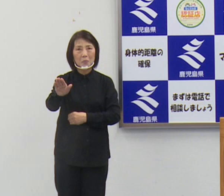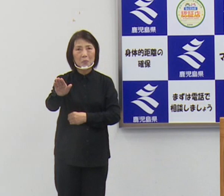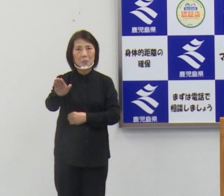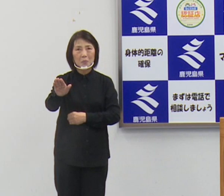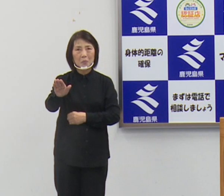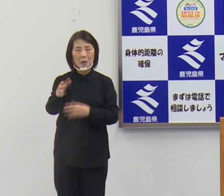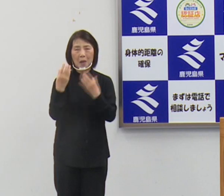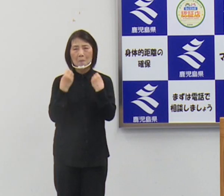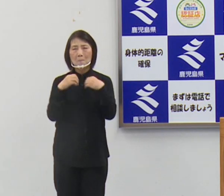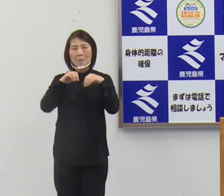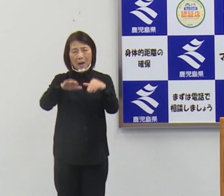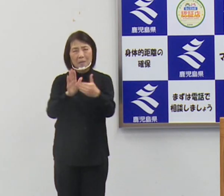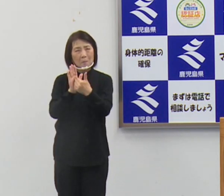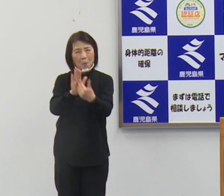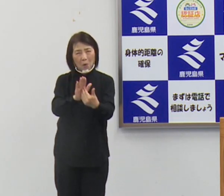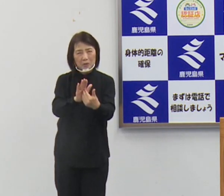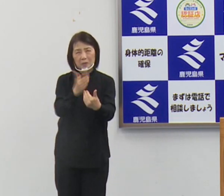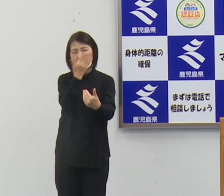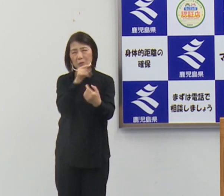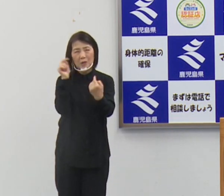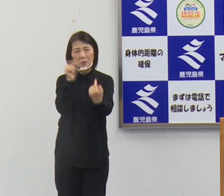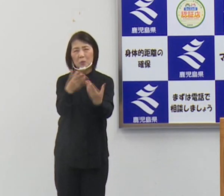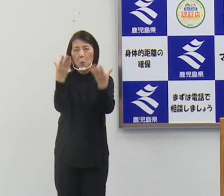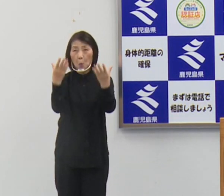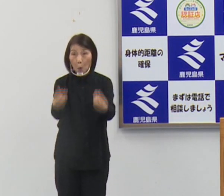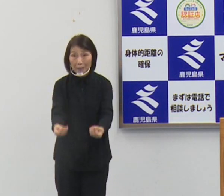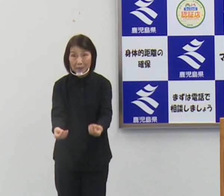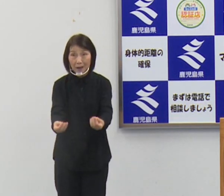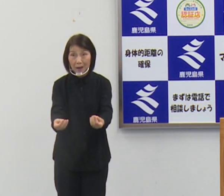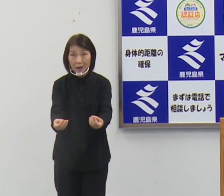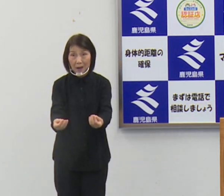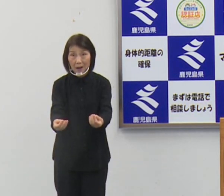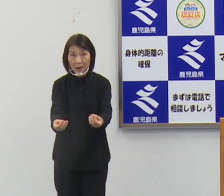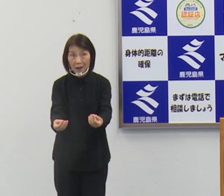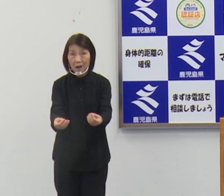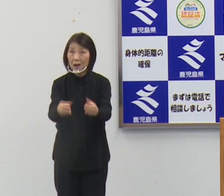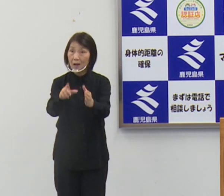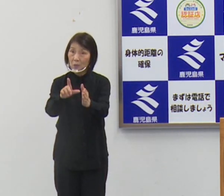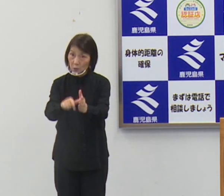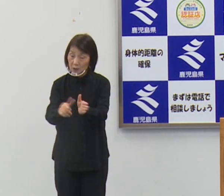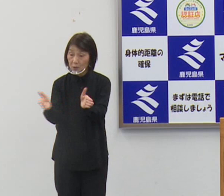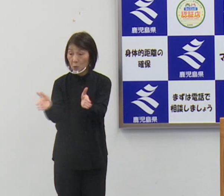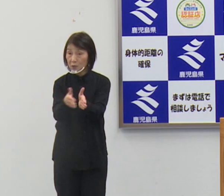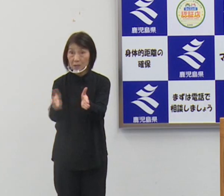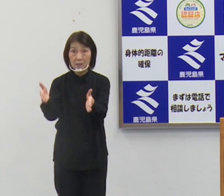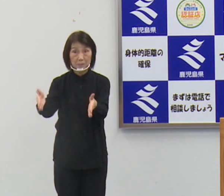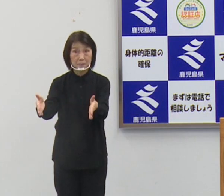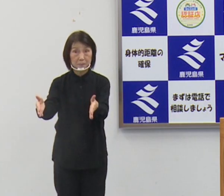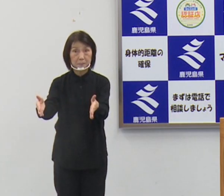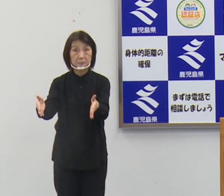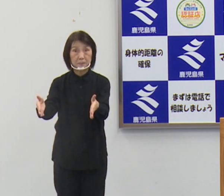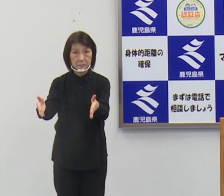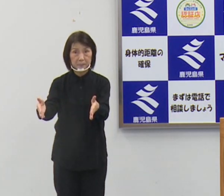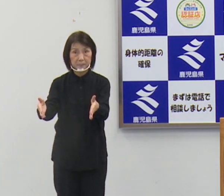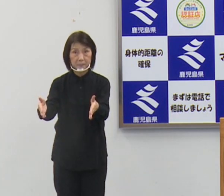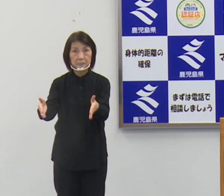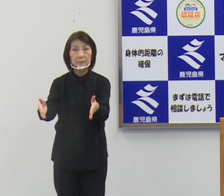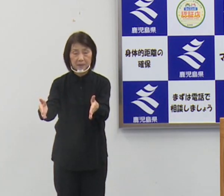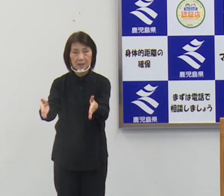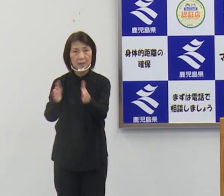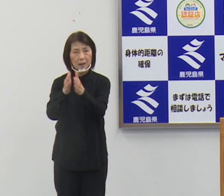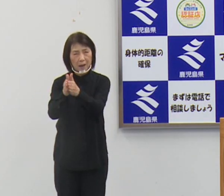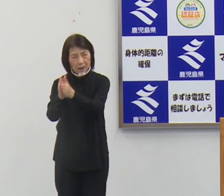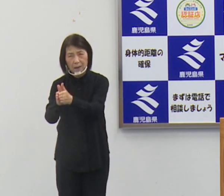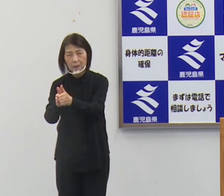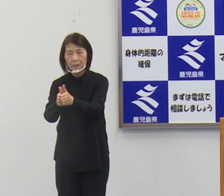まん延防止等重点措置が終わった段階ですかね、その期間ずっとやらなかったかどうかというような